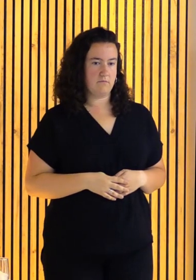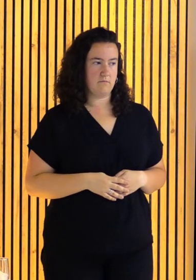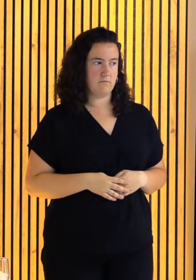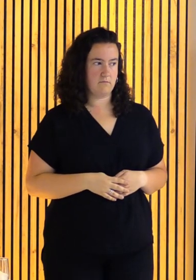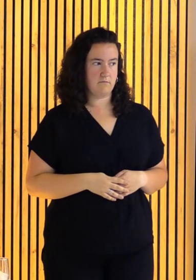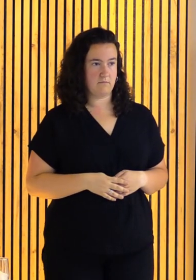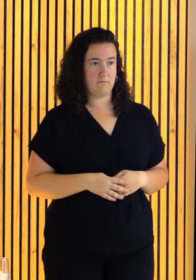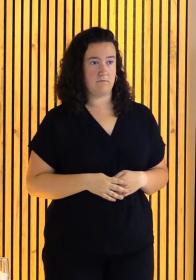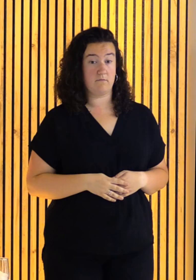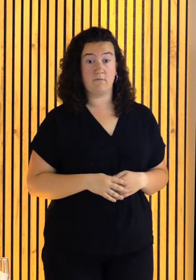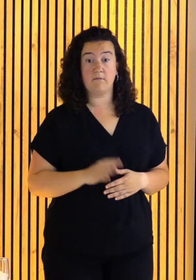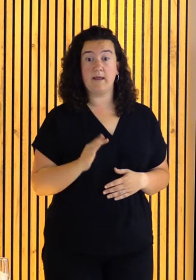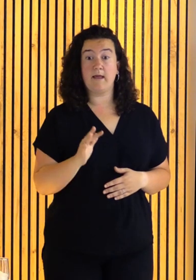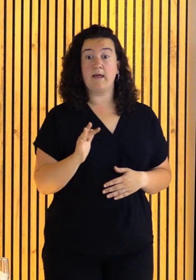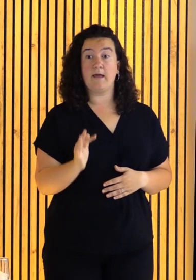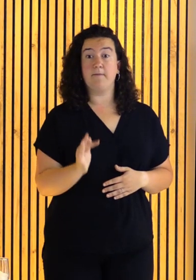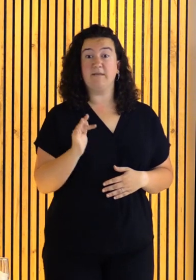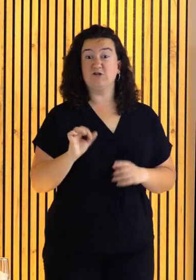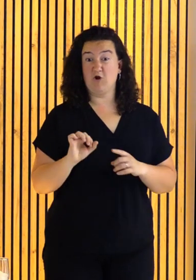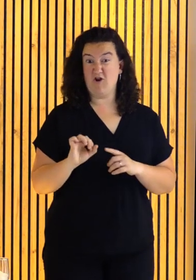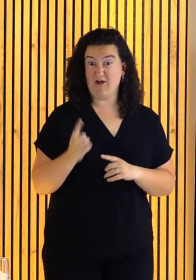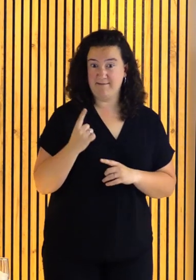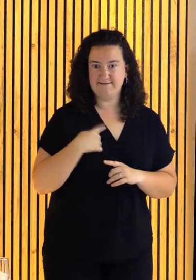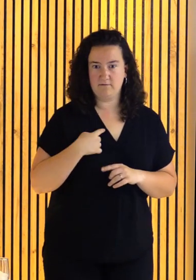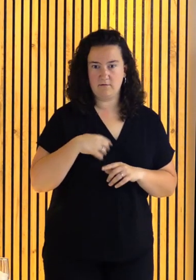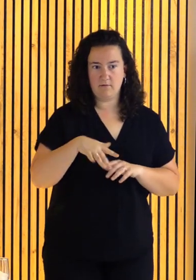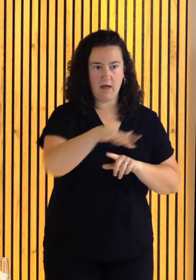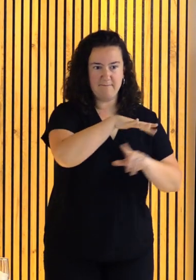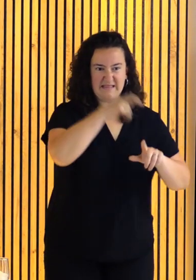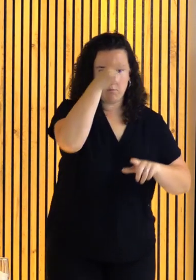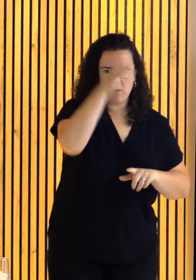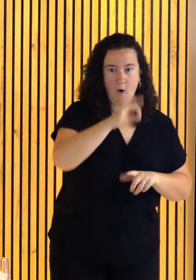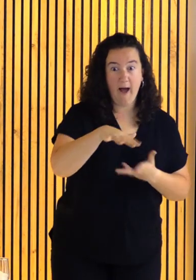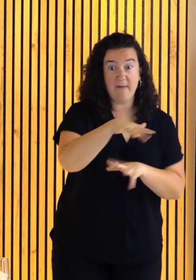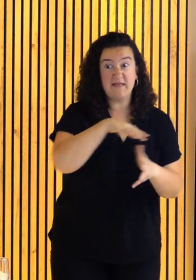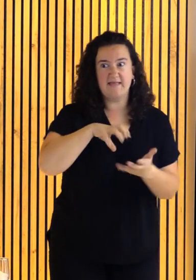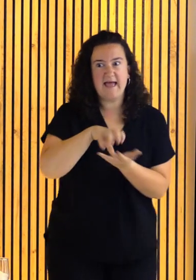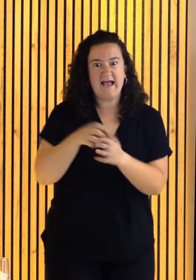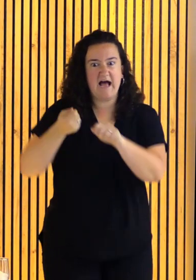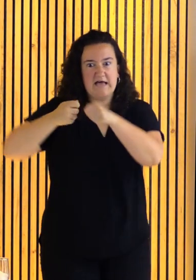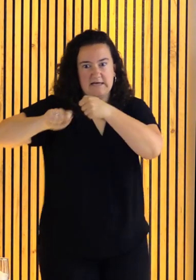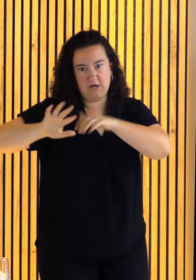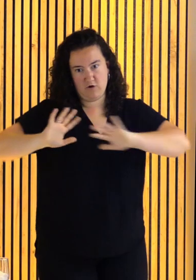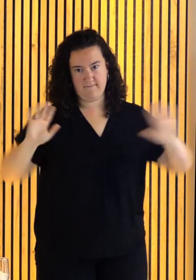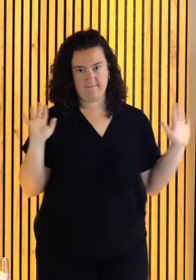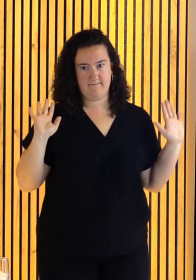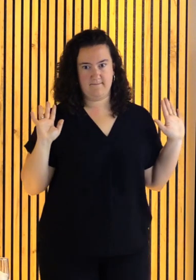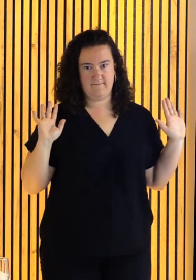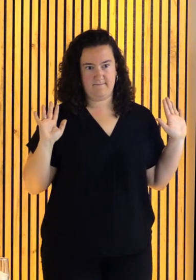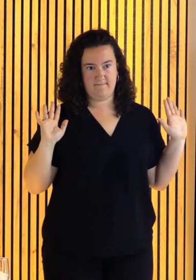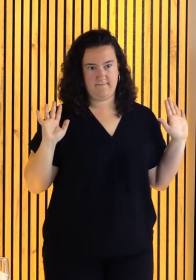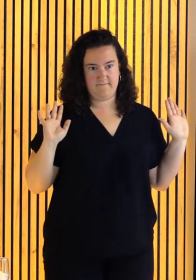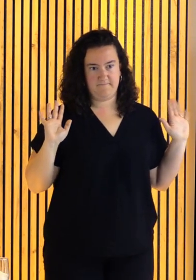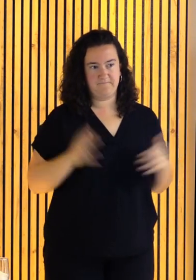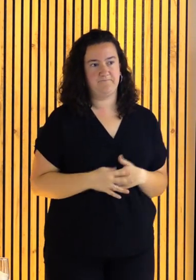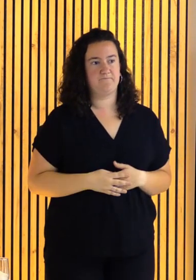eta batez ere herri giroan edo baserri giroan, ez? Orduan oso aparte edo batak bestea